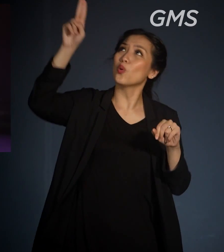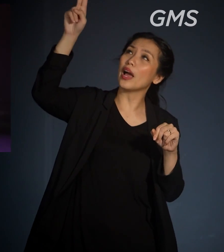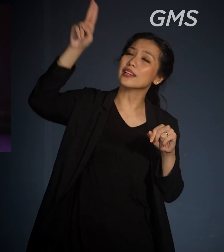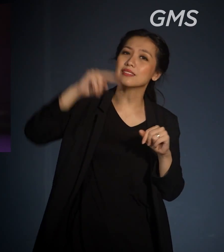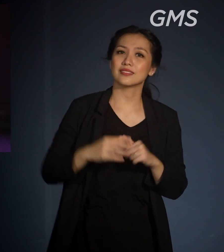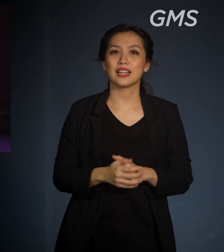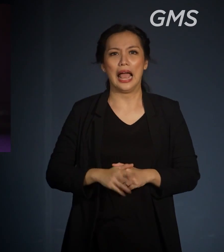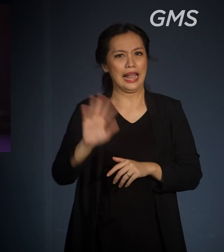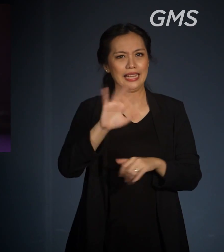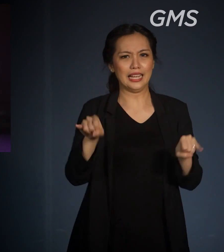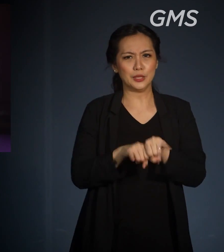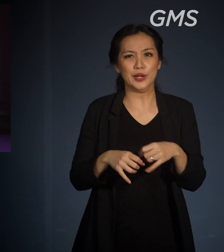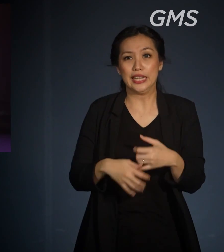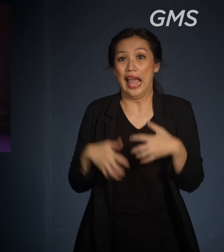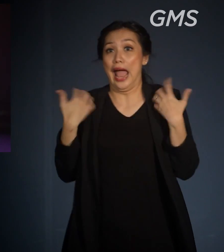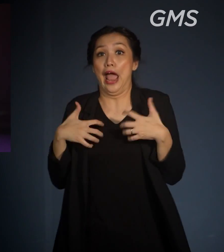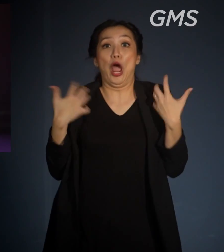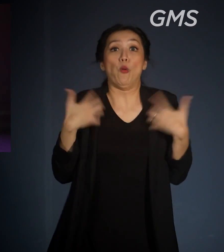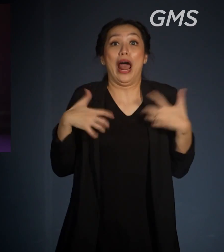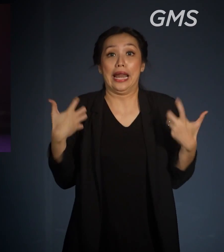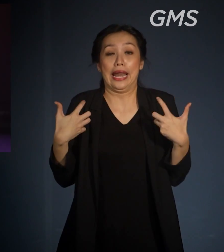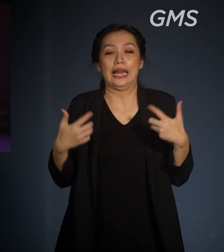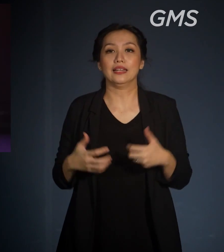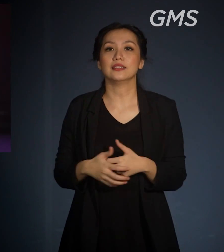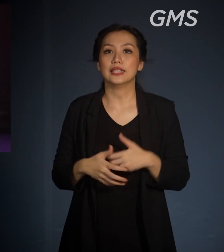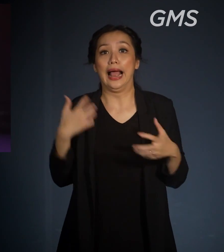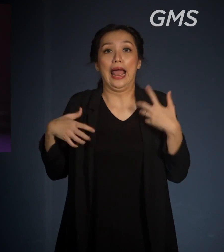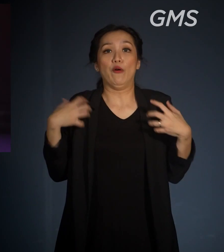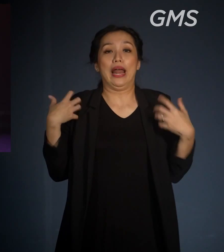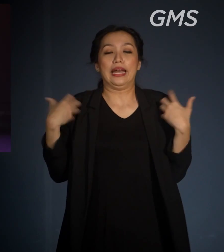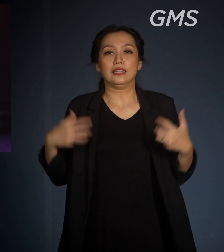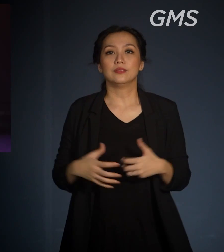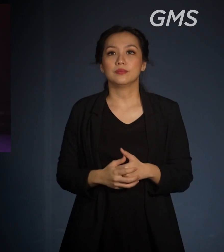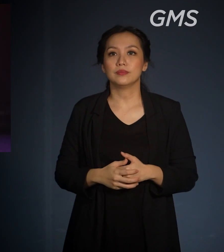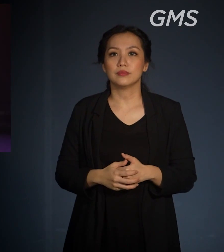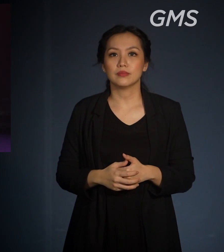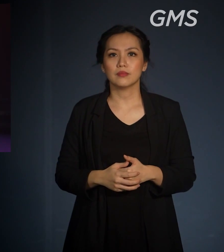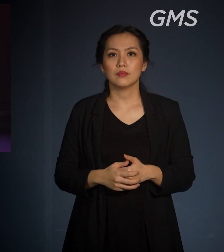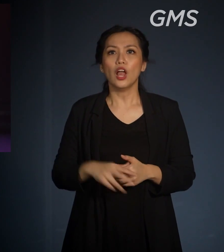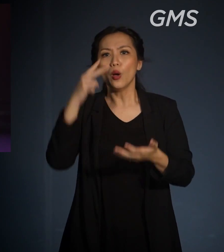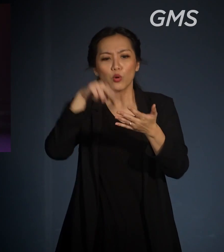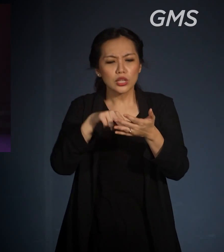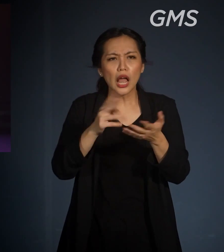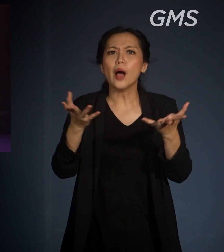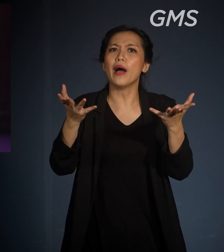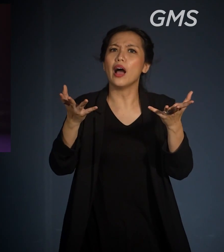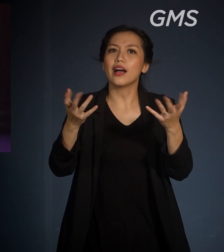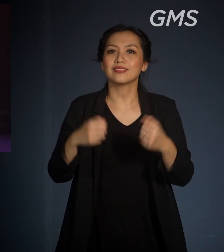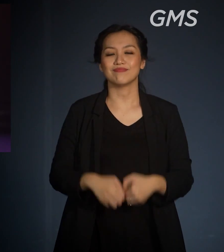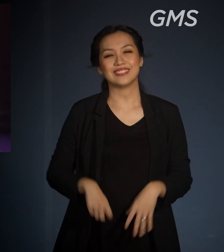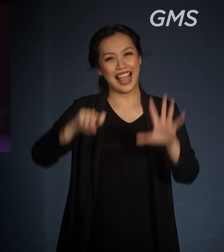dengan binatang, saudara. Nah, apa buktinya? Coba kita lihat Kejadian 11 ayat yang